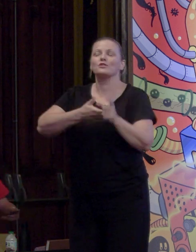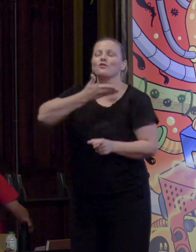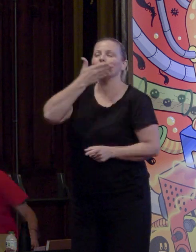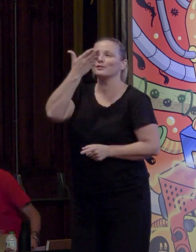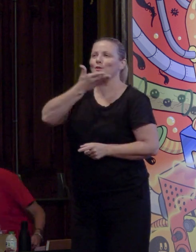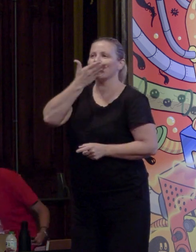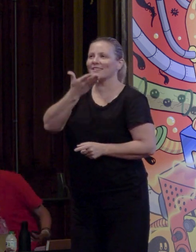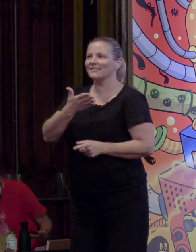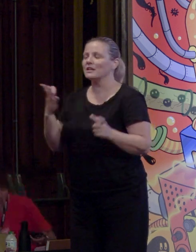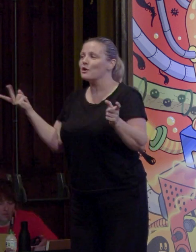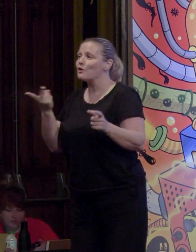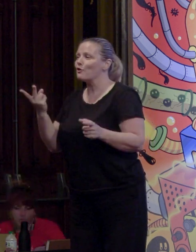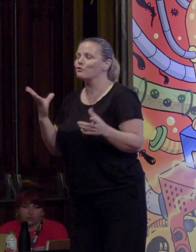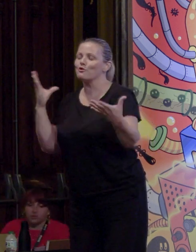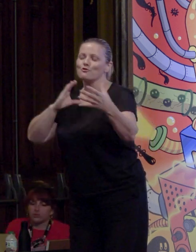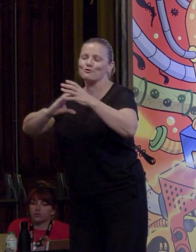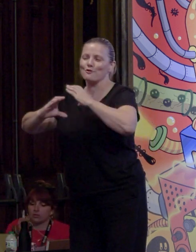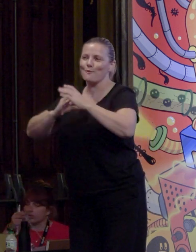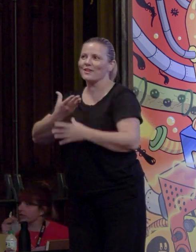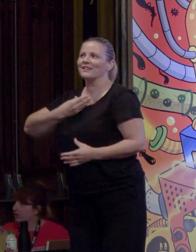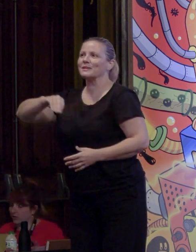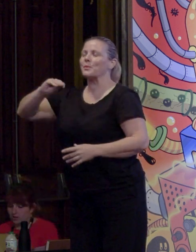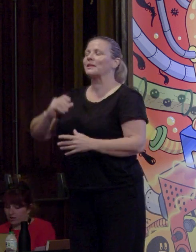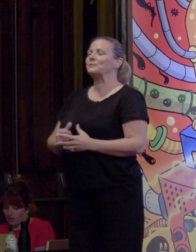un futuro un poquito más inclusivo.